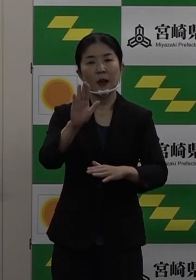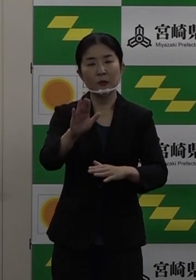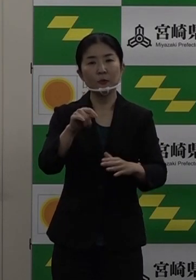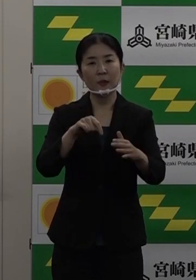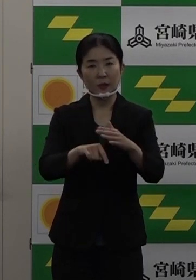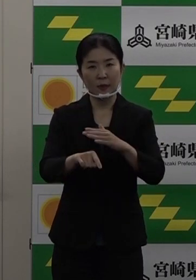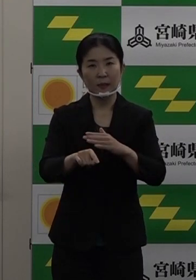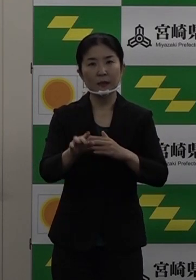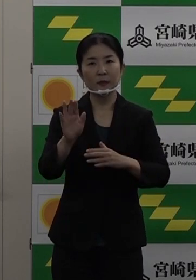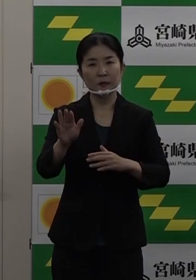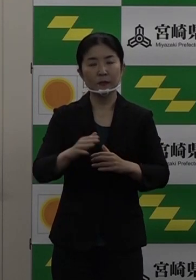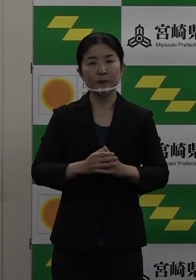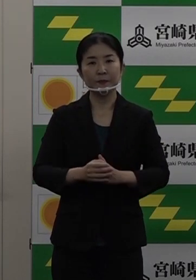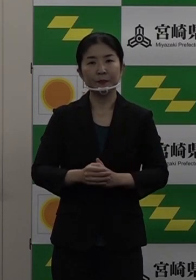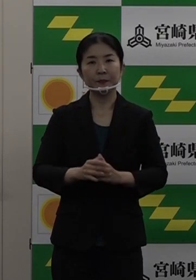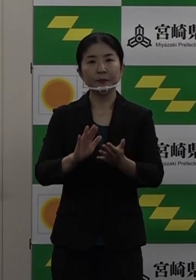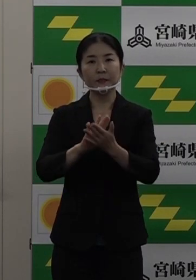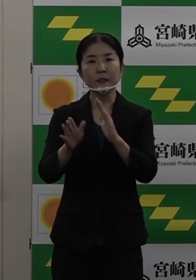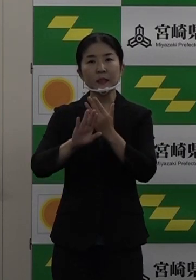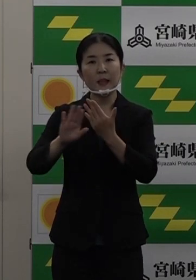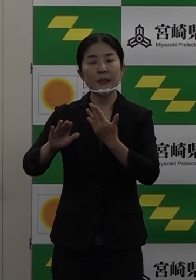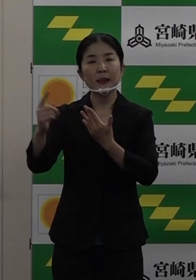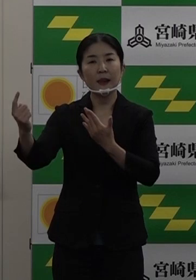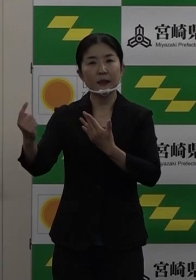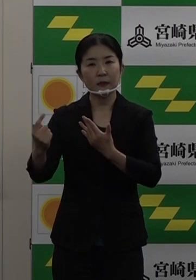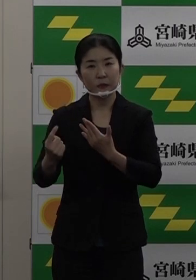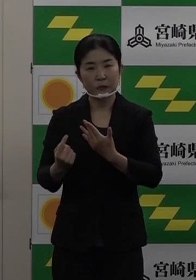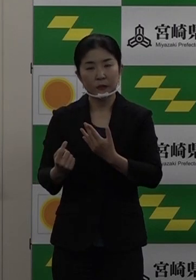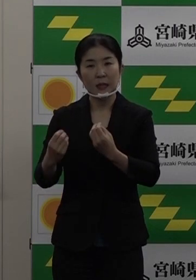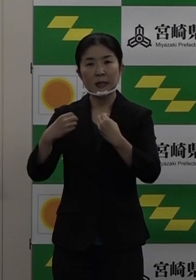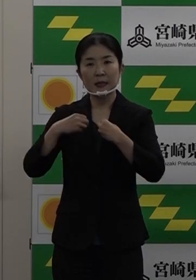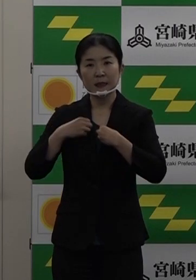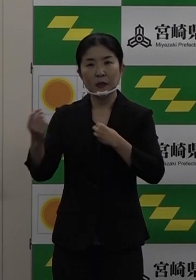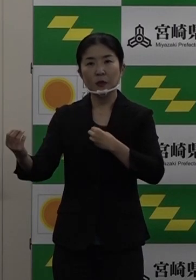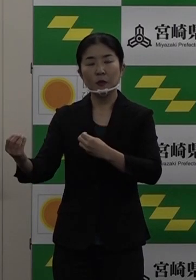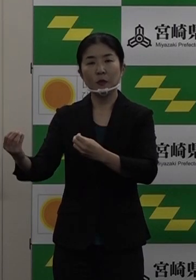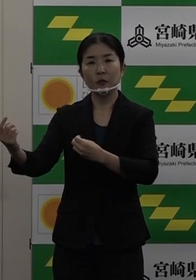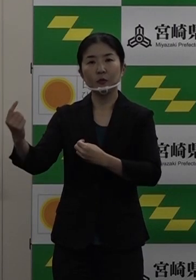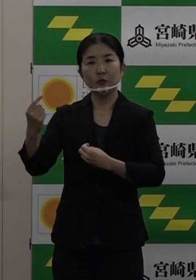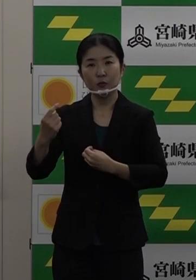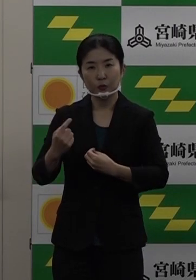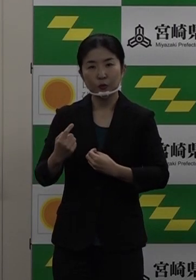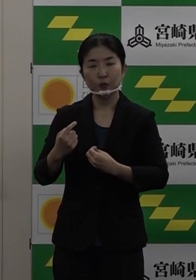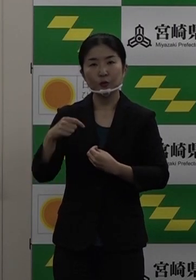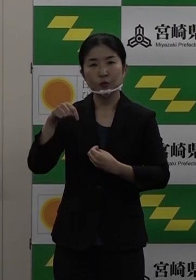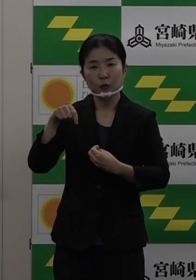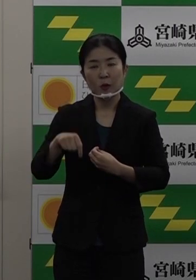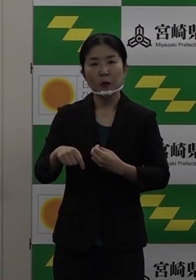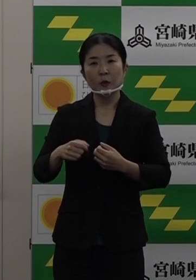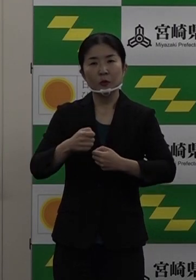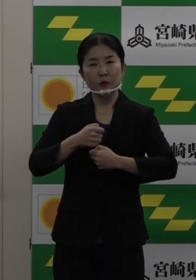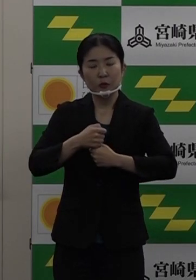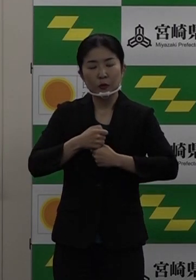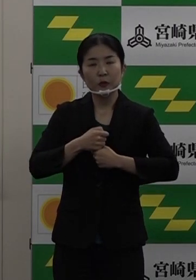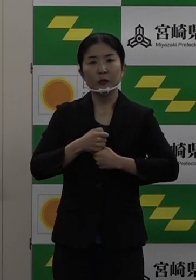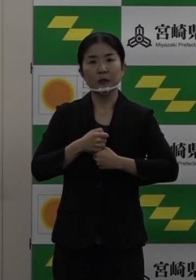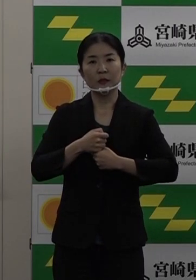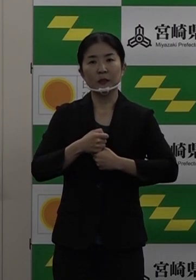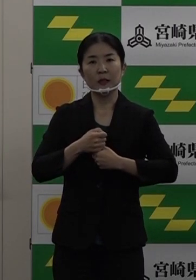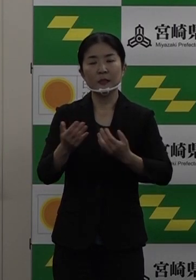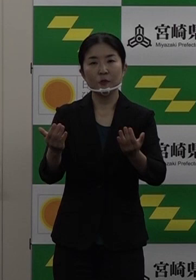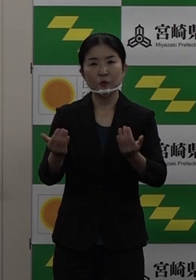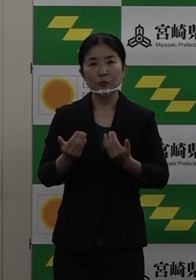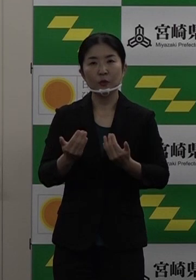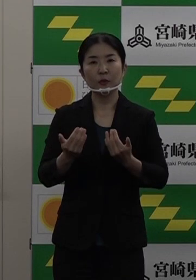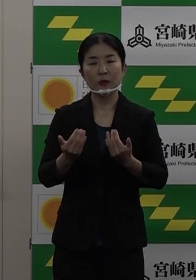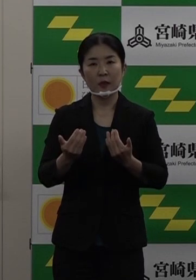ね、特に県外からの感染を持ち込まれるリスクに今引き続き厳重に警戒をする必要がある